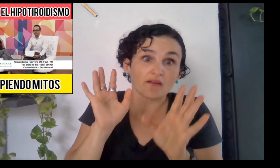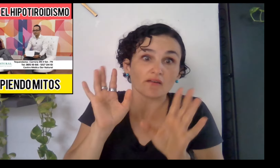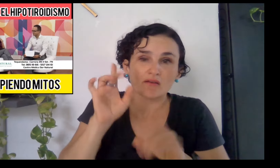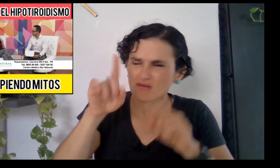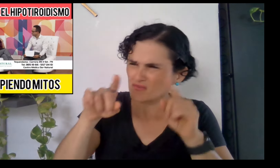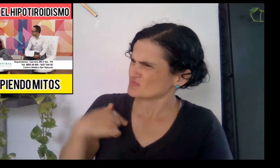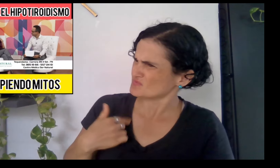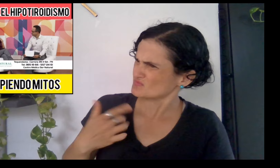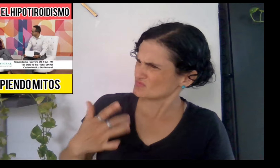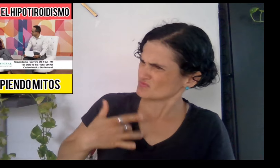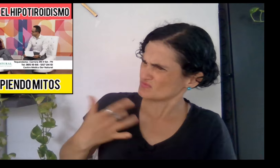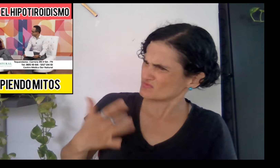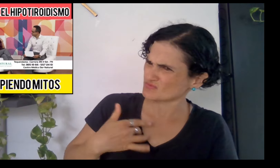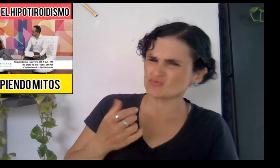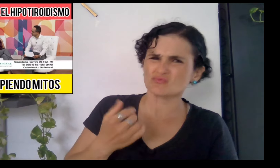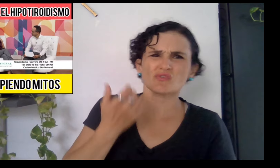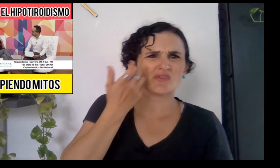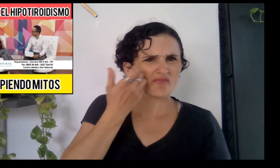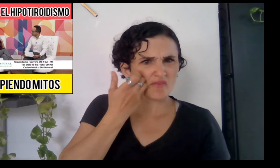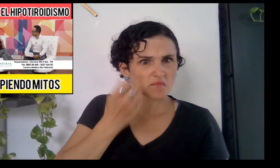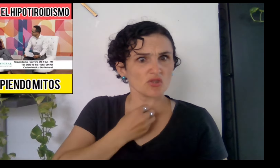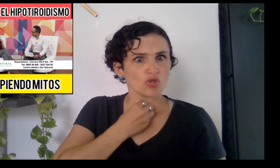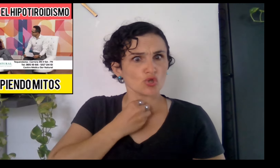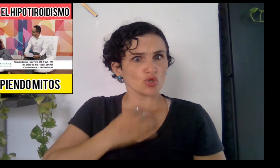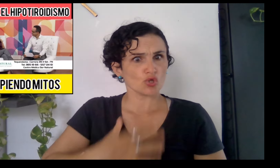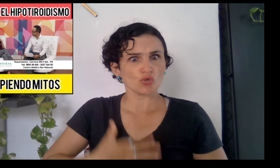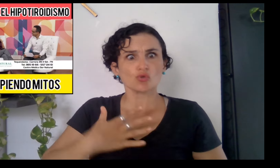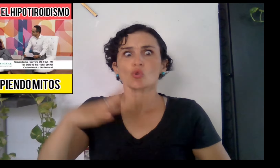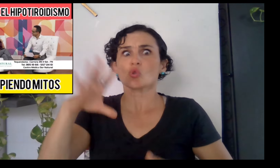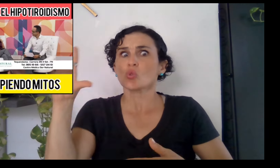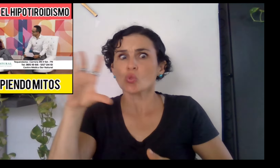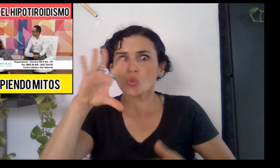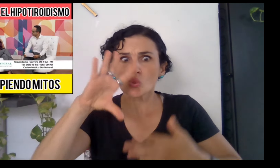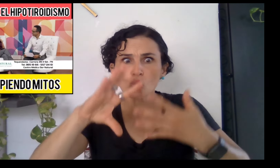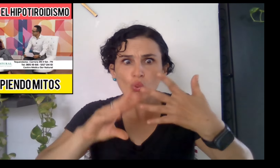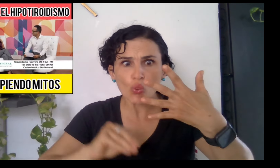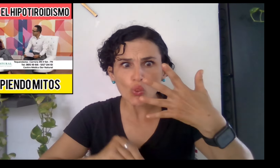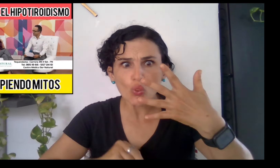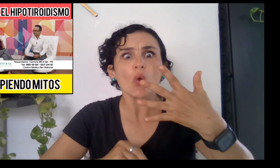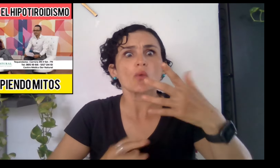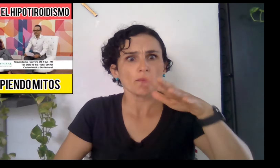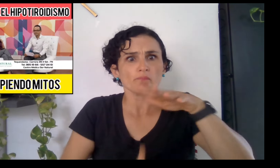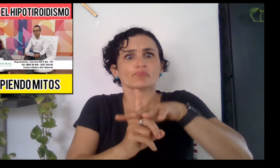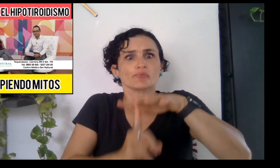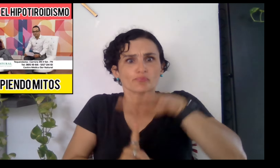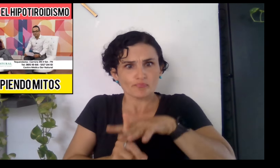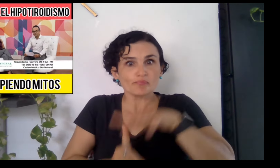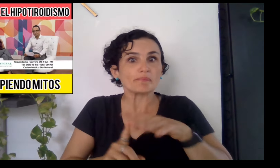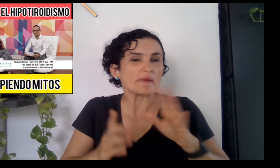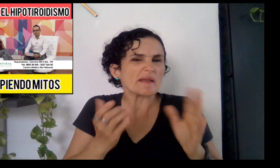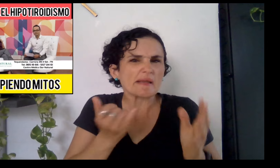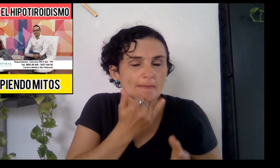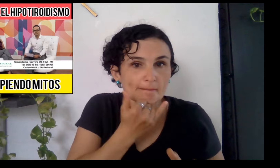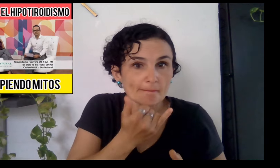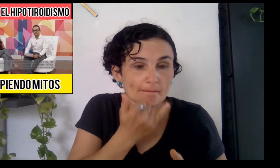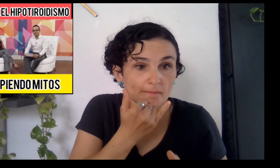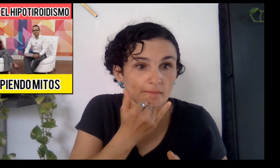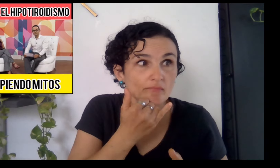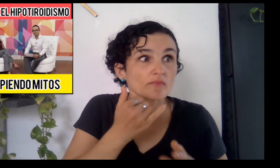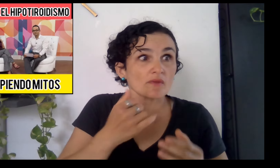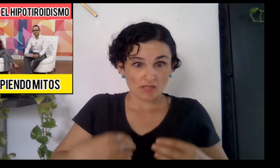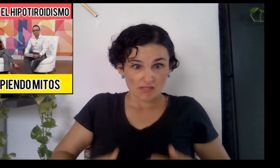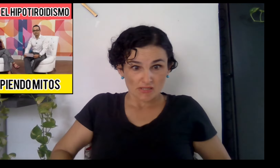desorden de tiroides porque todos los síntomas se aplican en algún momento. Y es que vamos a entender lo siguiente. El estómago, para que sea